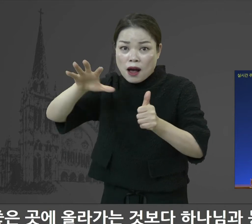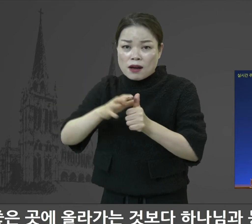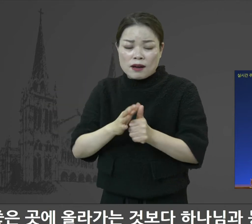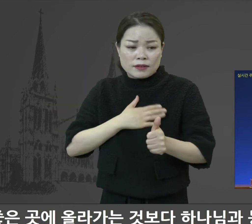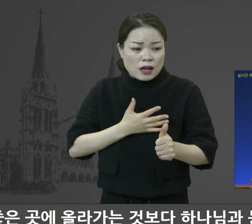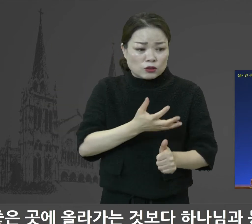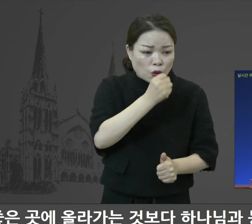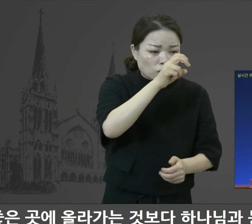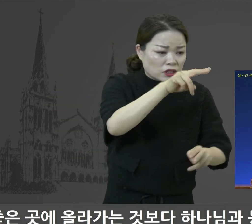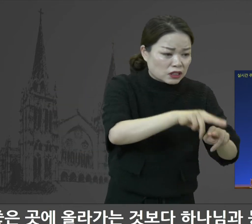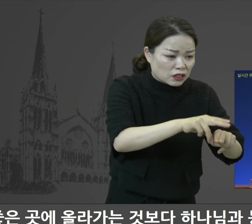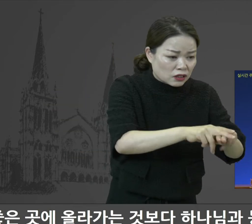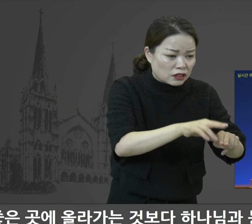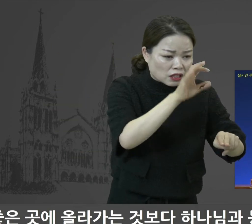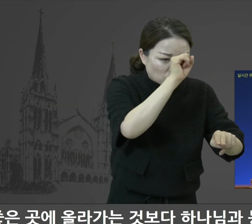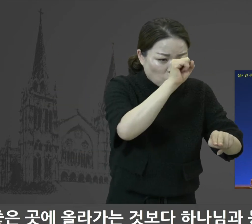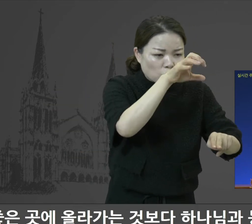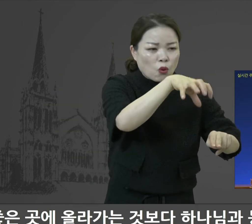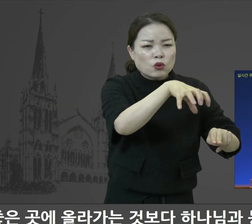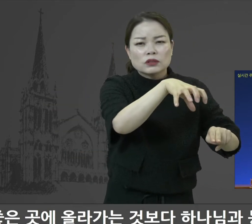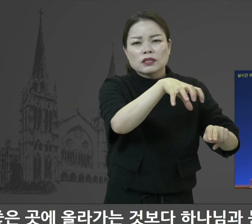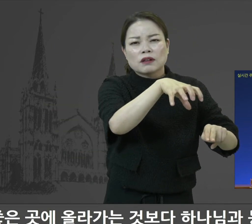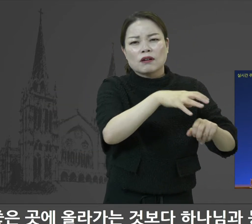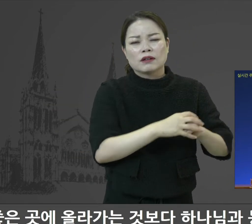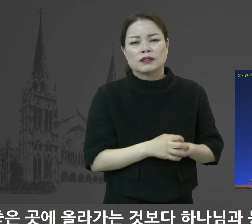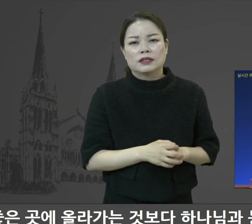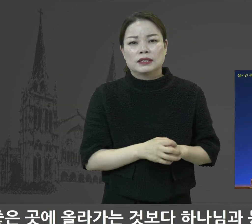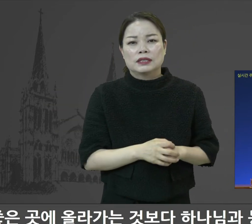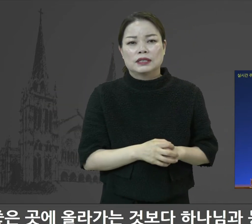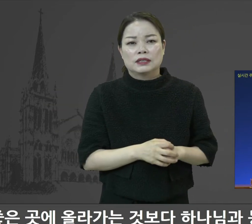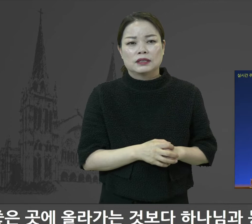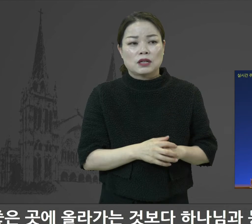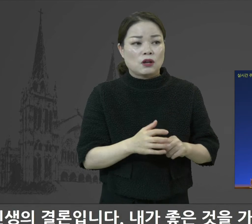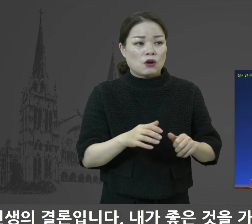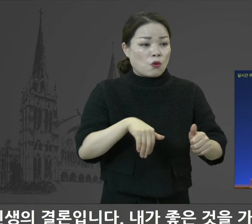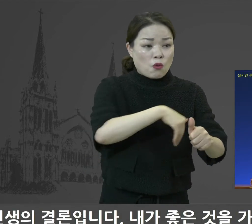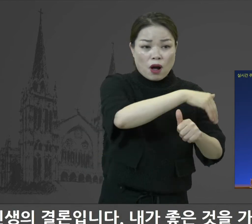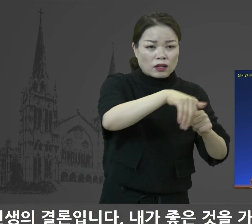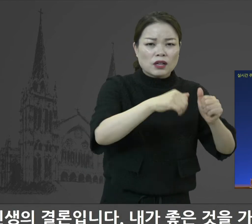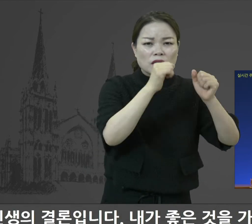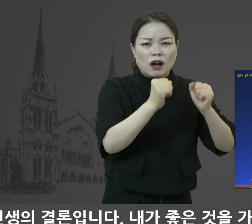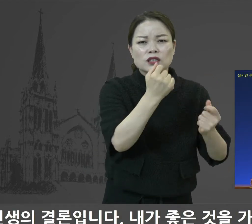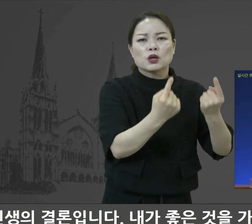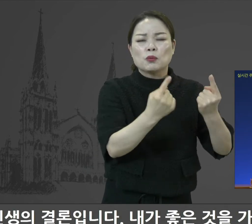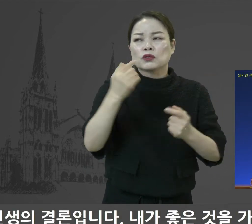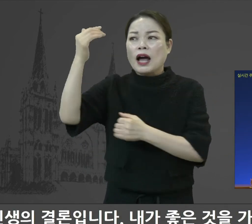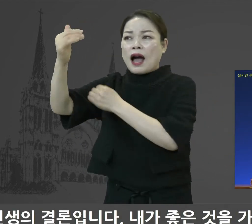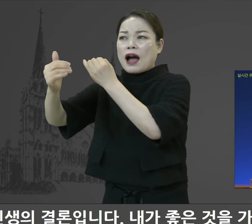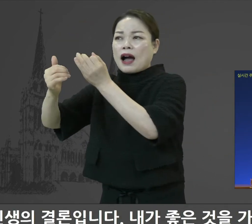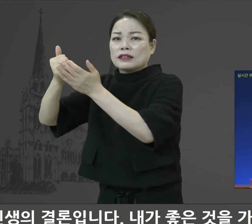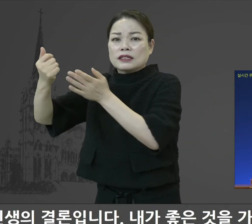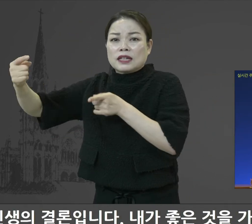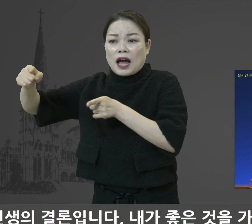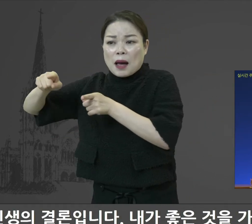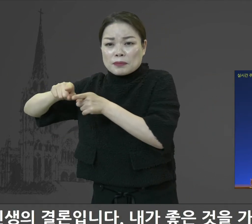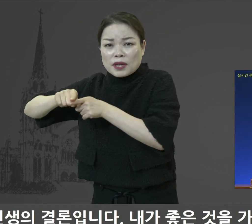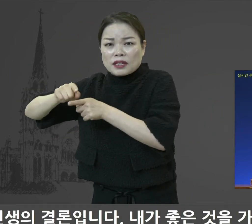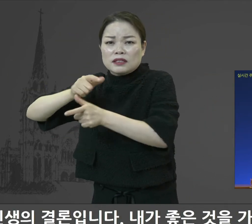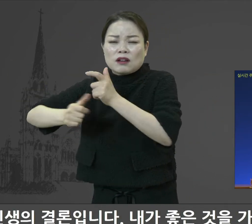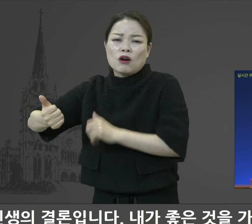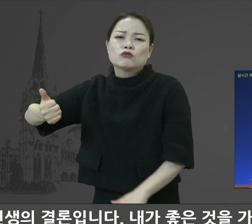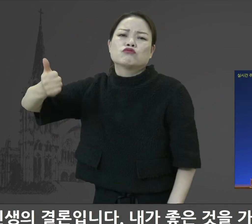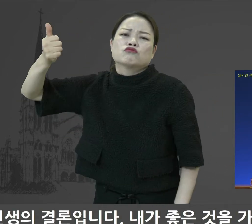가지고 좋은 위치에 올라가고 좋은 이 환경에 거하는 것보다 하나님과 함께 하는 것이